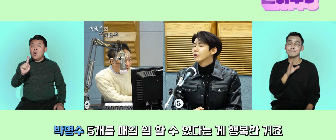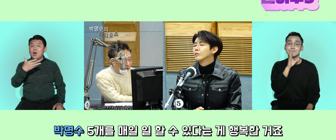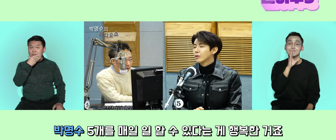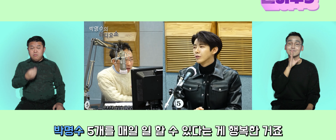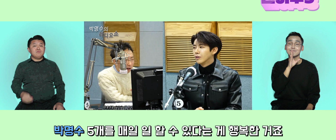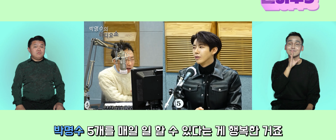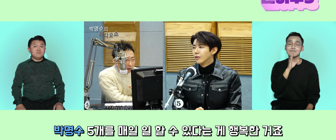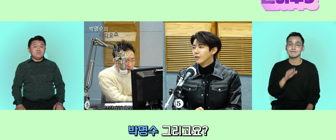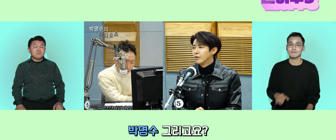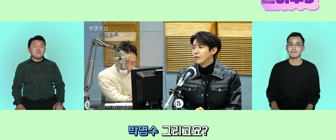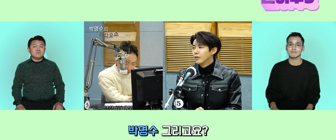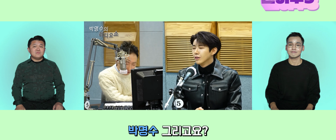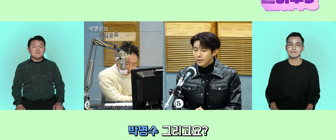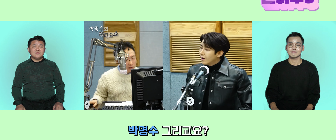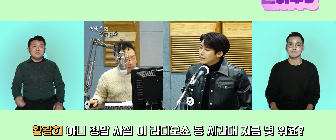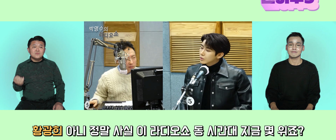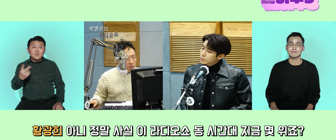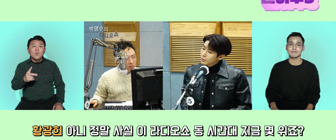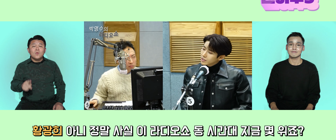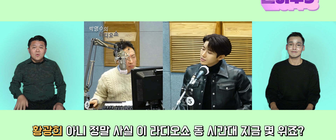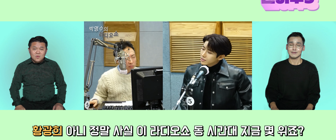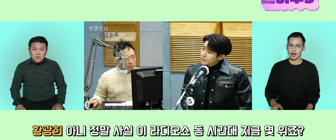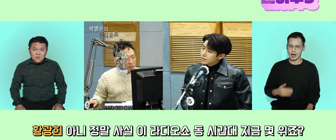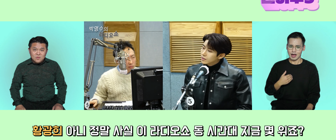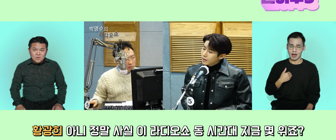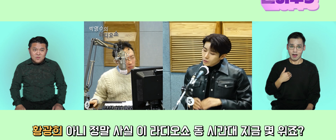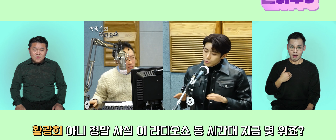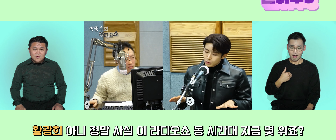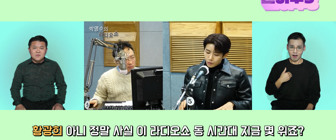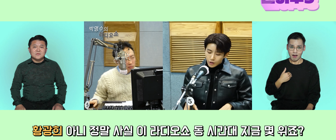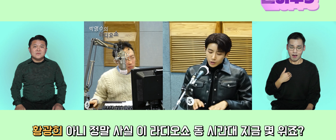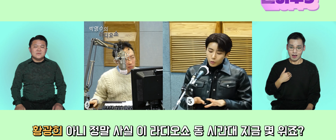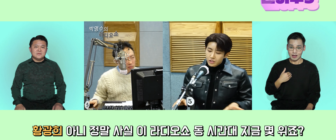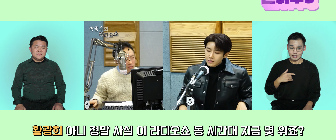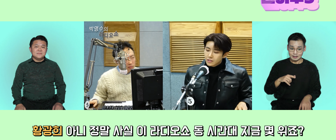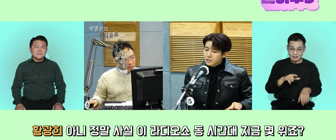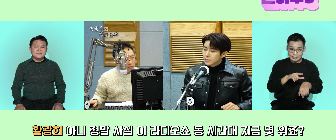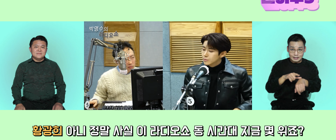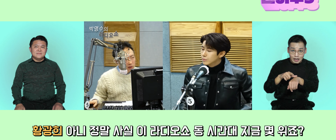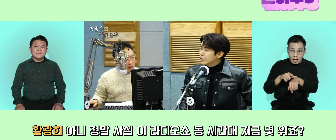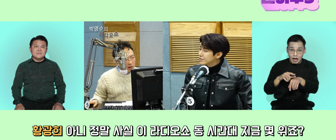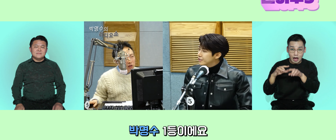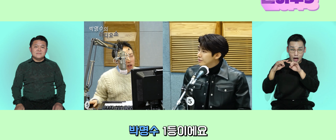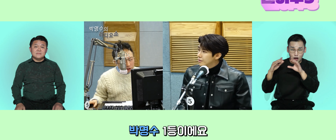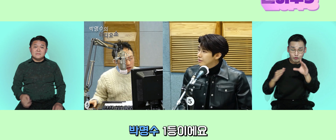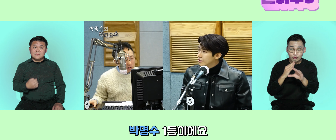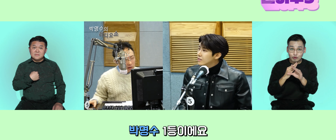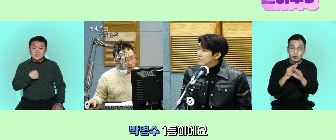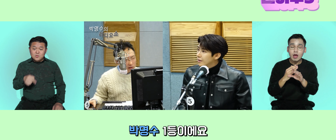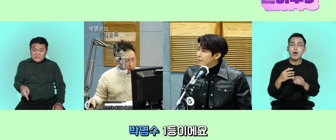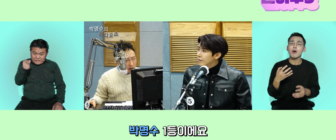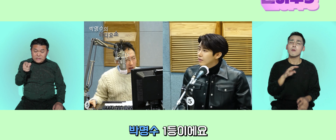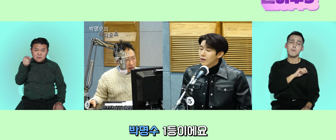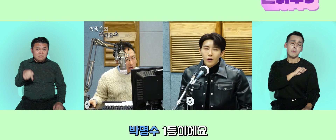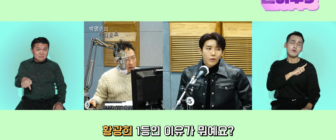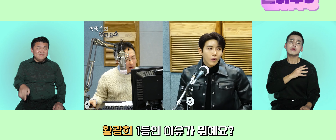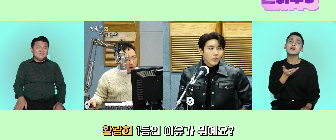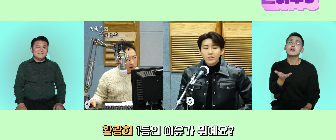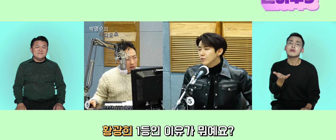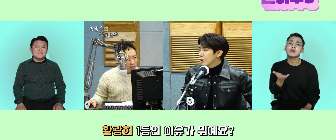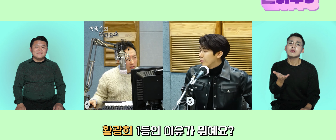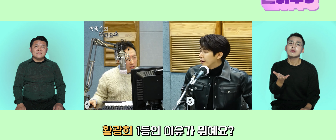행복한 거죠. 그럼요 그럼요. 그리고요. 아니 저 정말 사실 이 라디오쇼 동시간대 지금 몇이죠? 1등이에요. 1등이에요? 네.